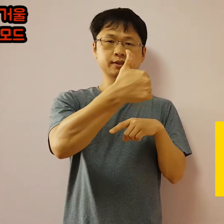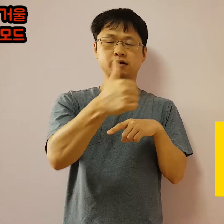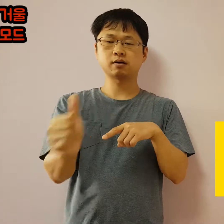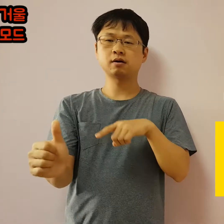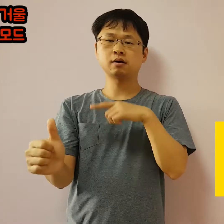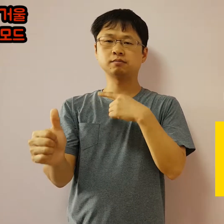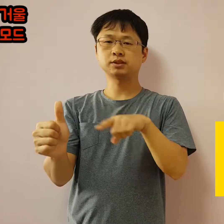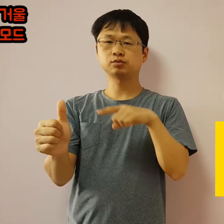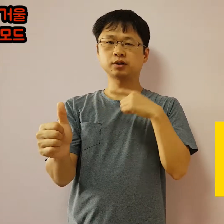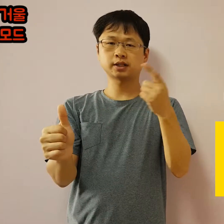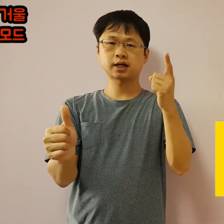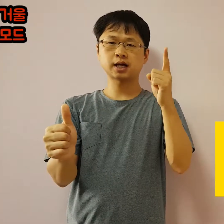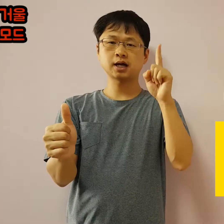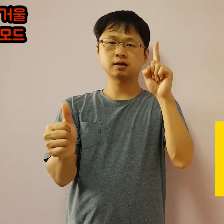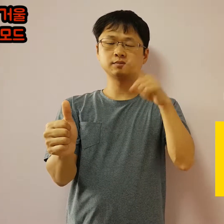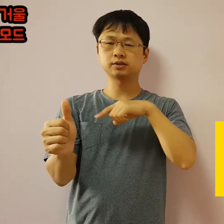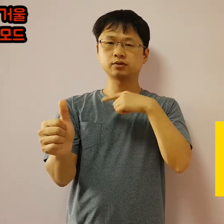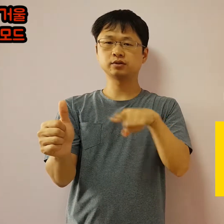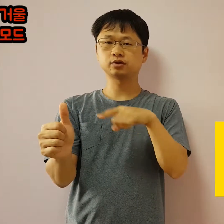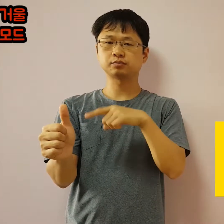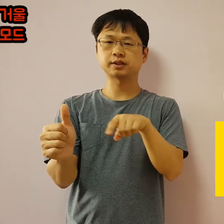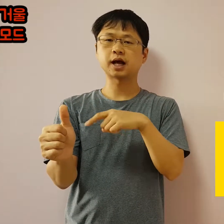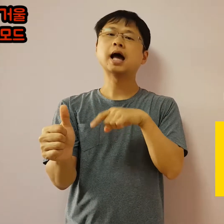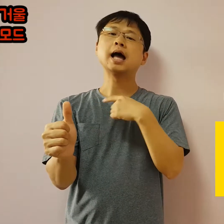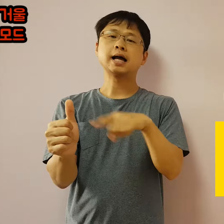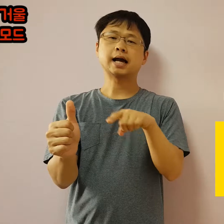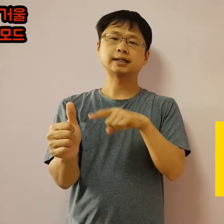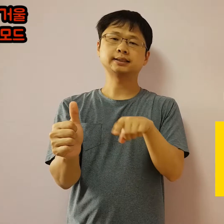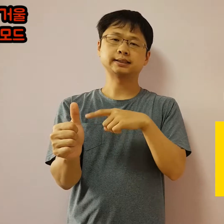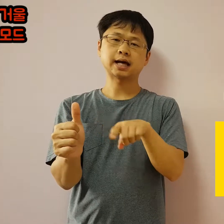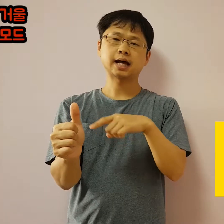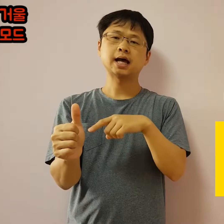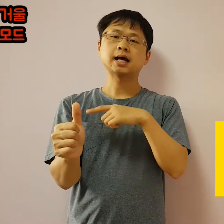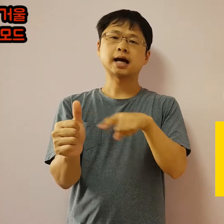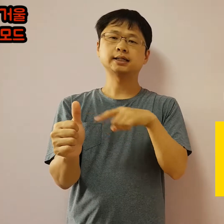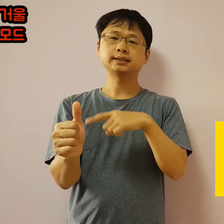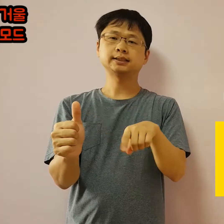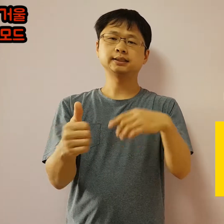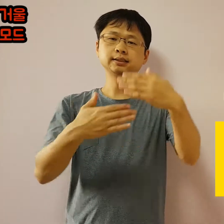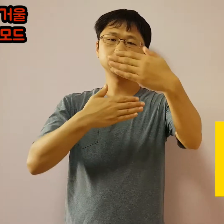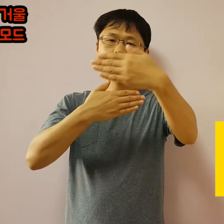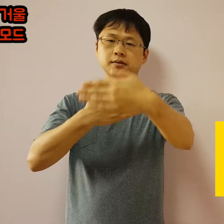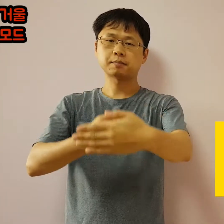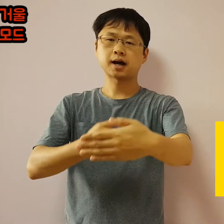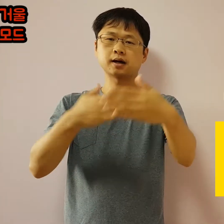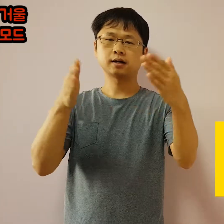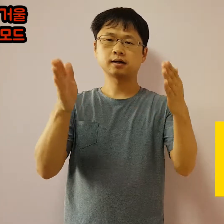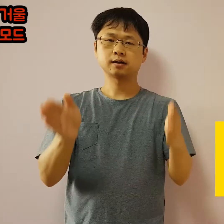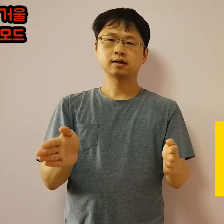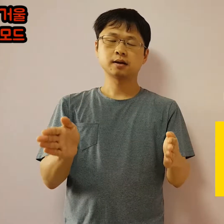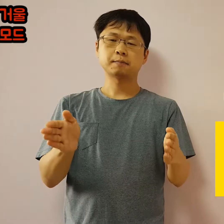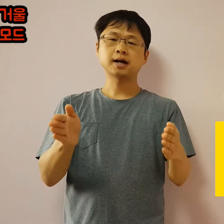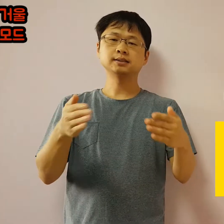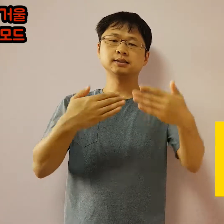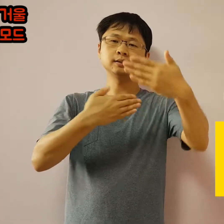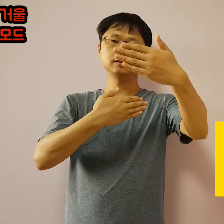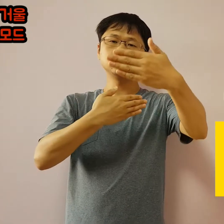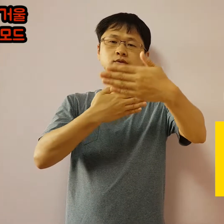배웠죠. 엄지주먹에다가 검지로 흔들어줍니다. 가르치다, 가르치는 방. 방은